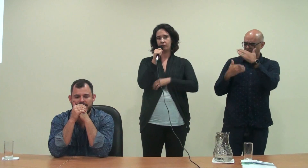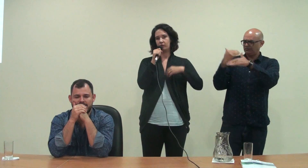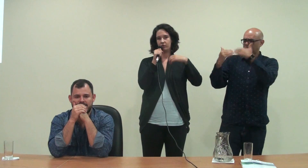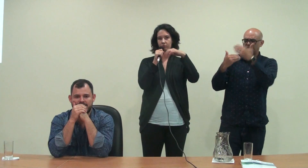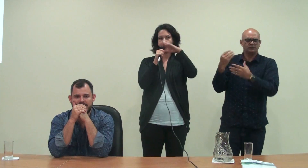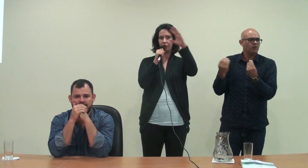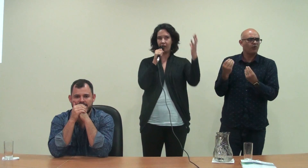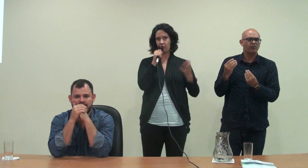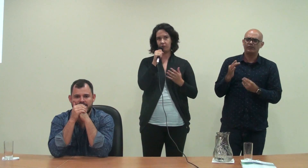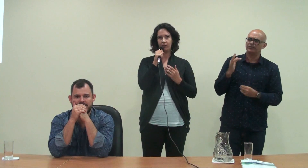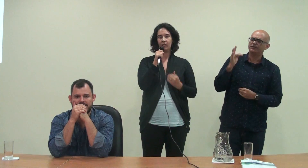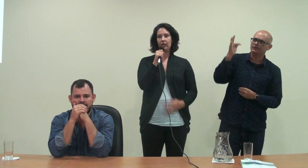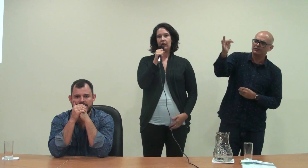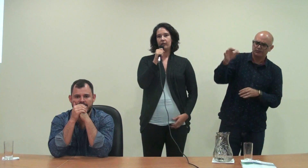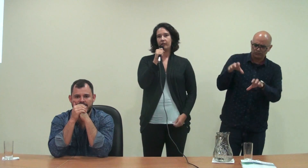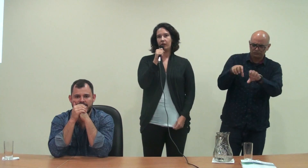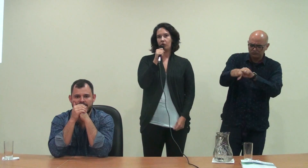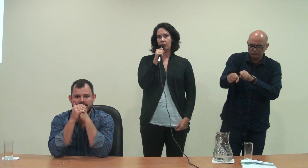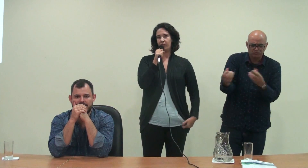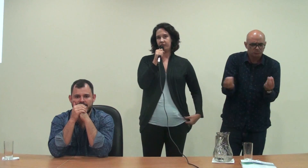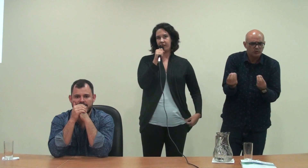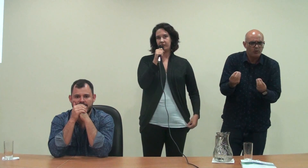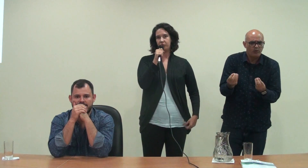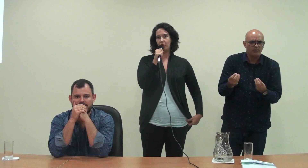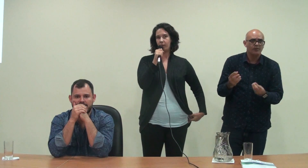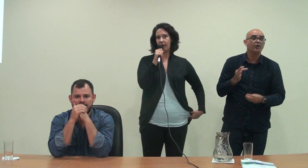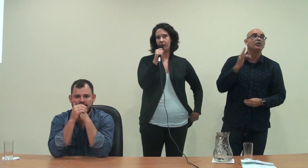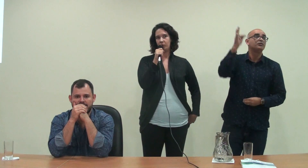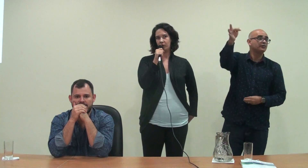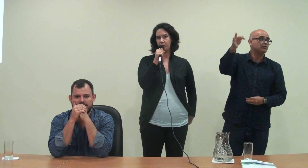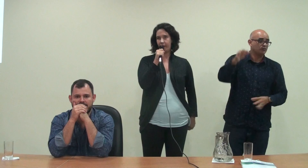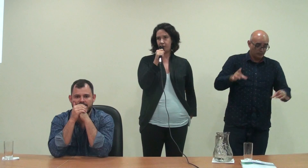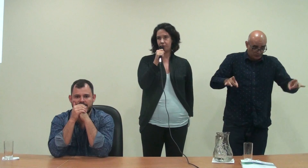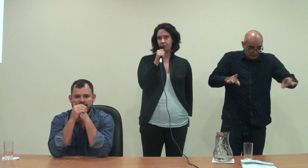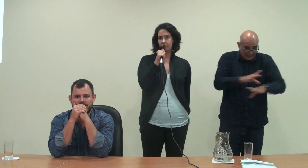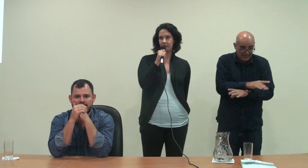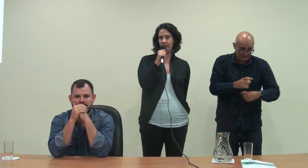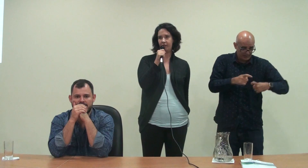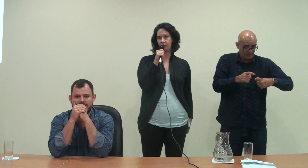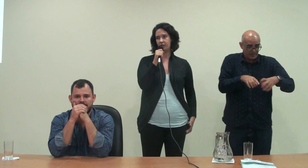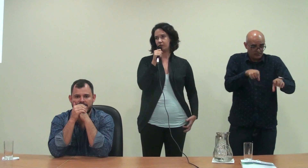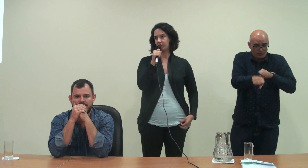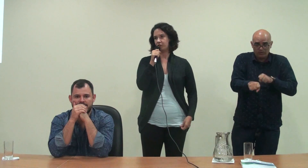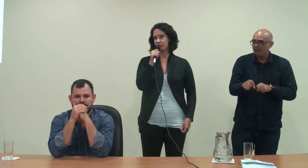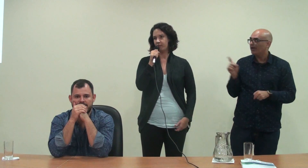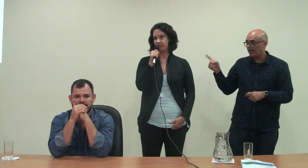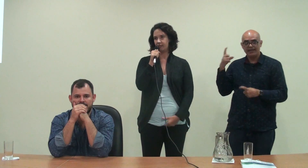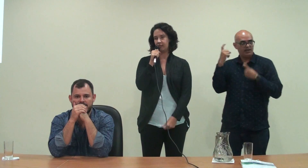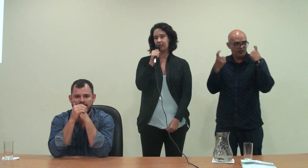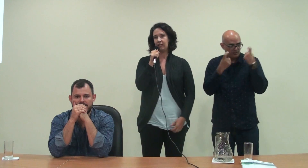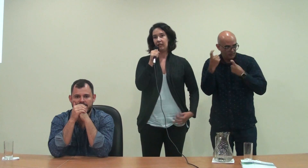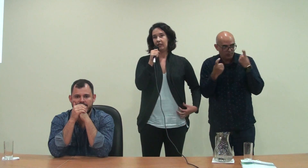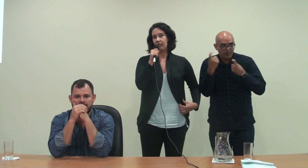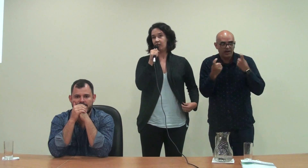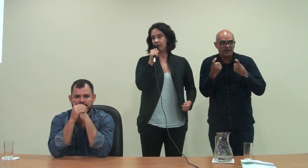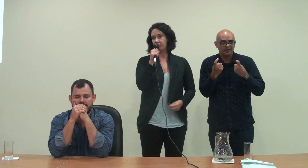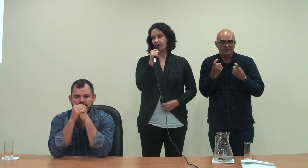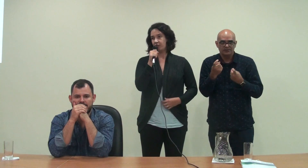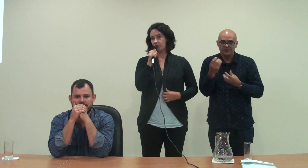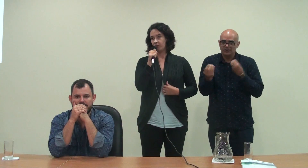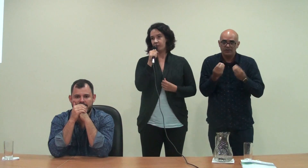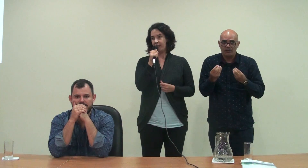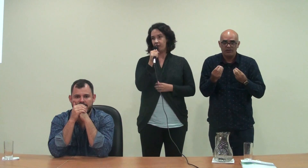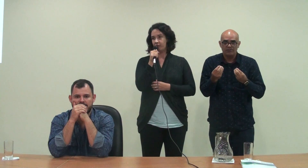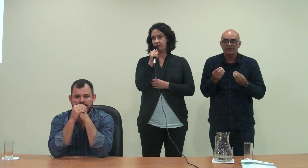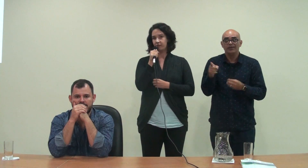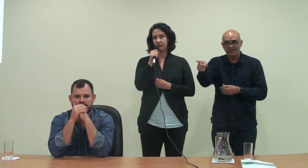alunos, no geral, né, como ele vai se formar enquanto médico, né, enquanto estudante de medicina. E não é